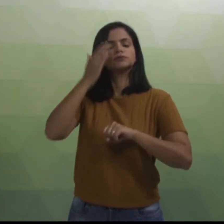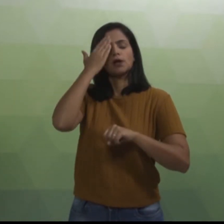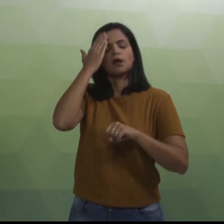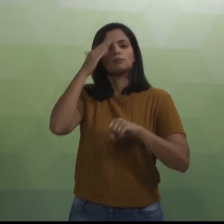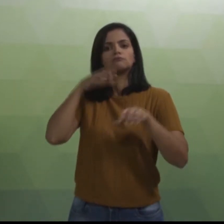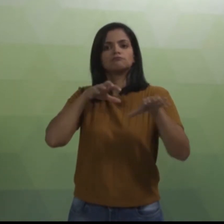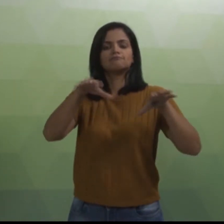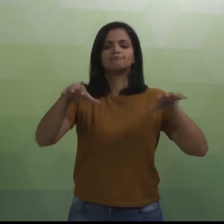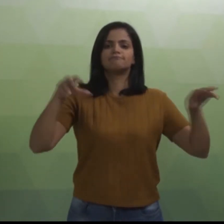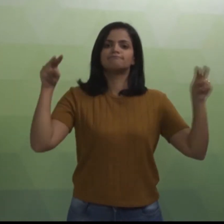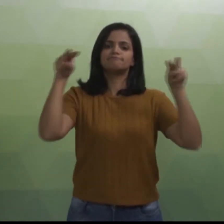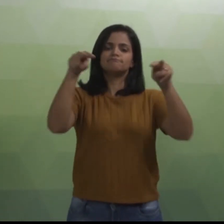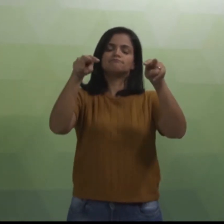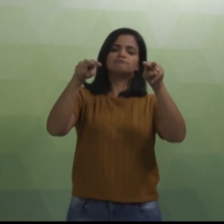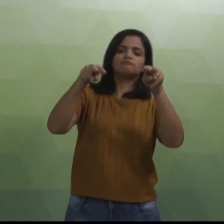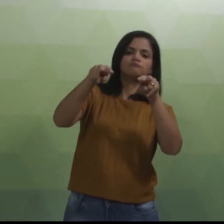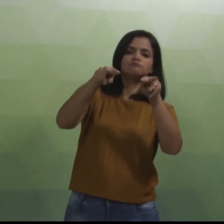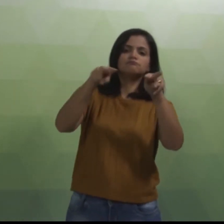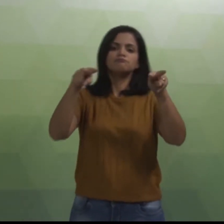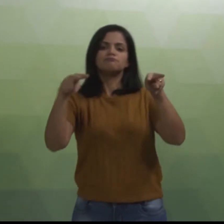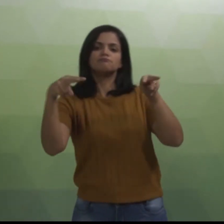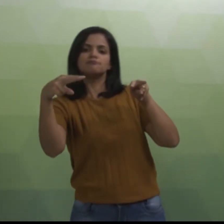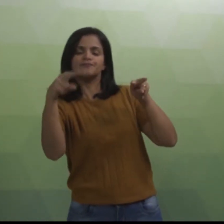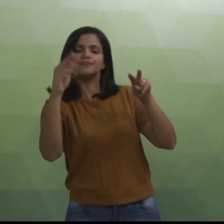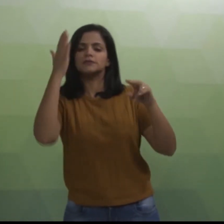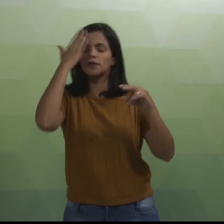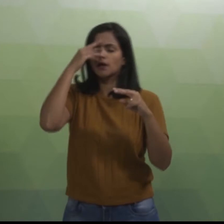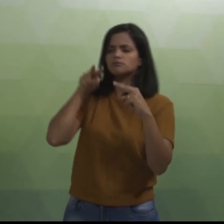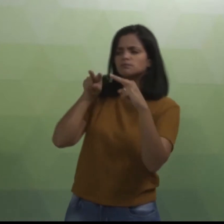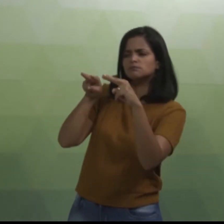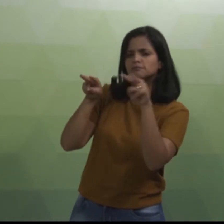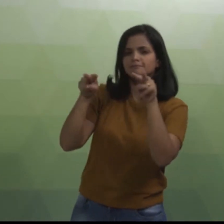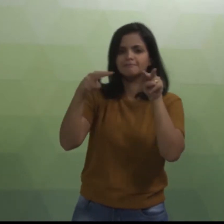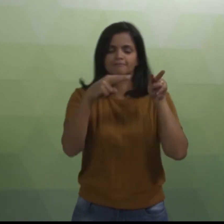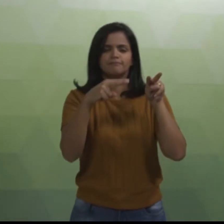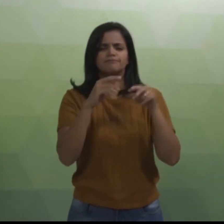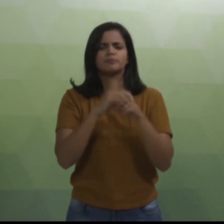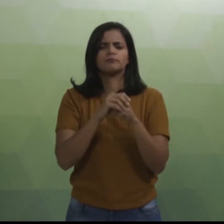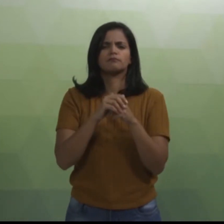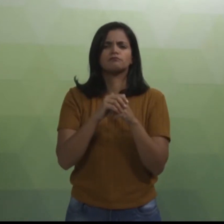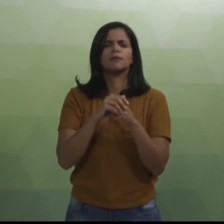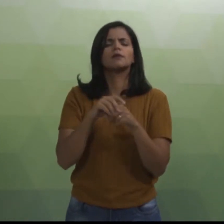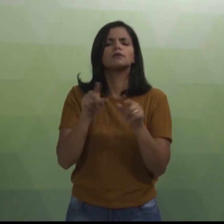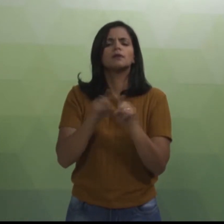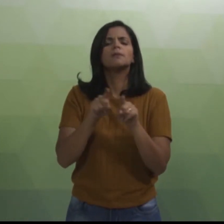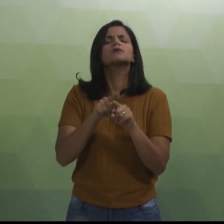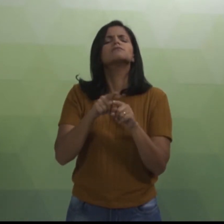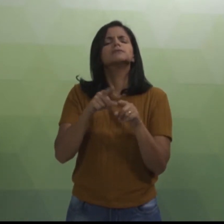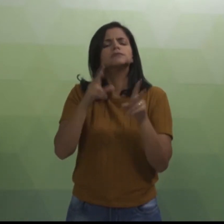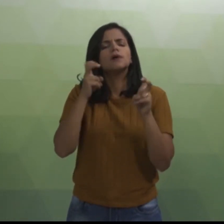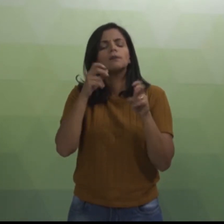não podemos separar os sinais que são incorporados, porque é